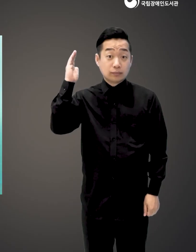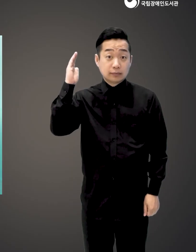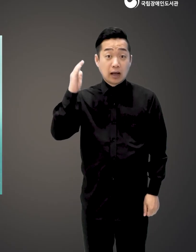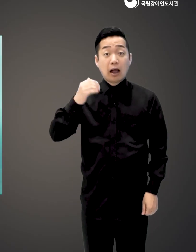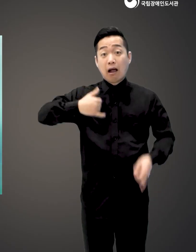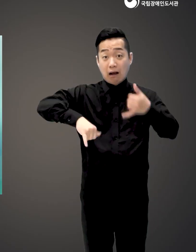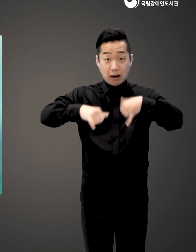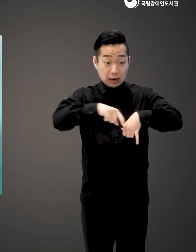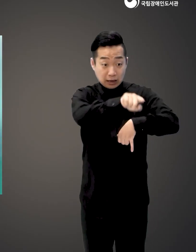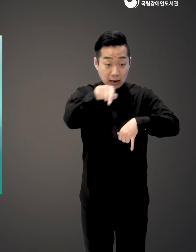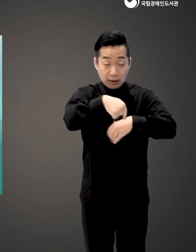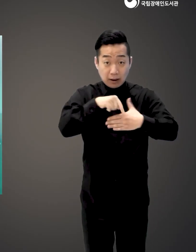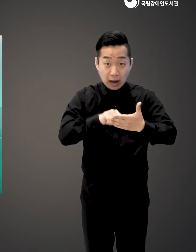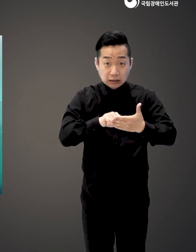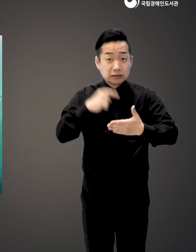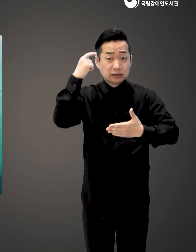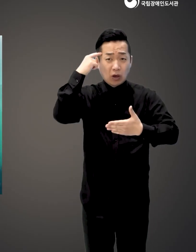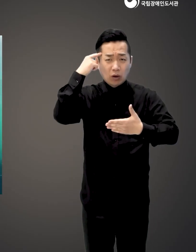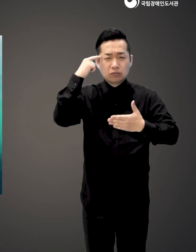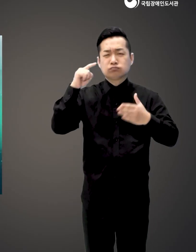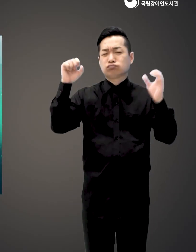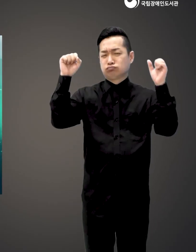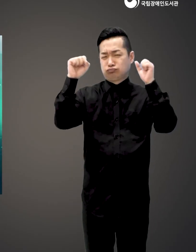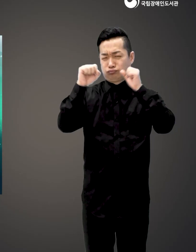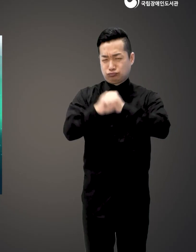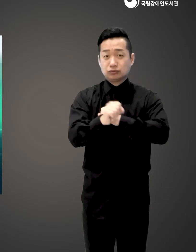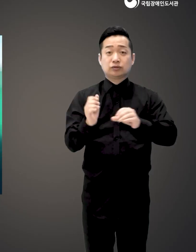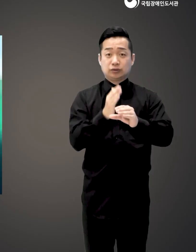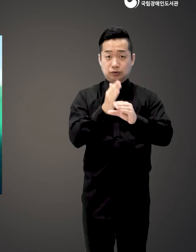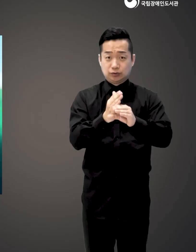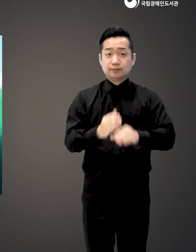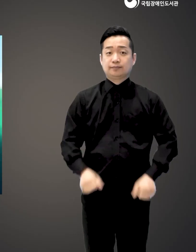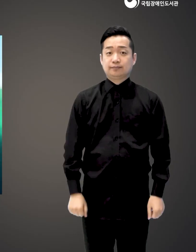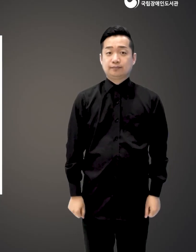요즘 아이들의 마음과 정신이 무너지고 있다.